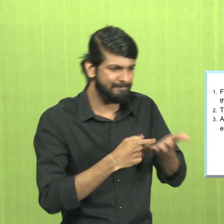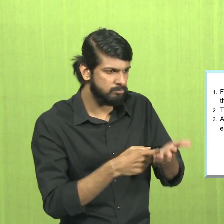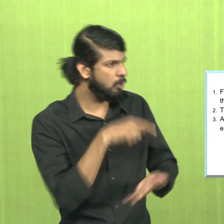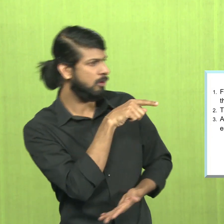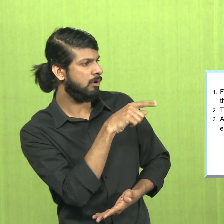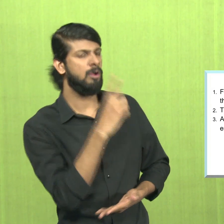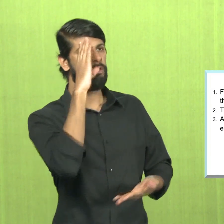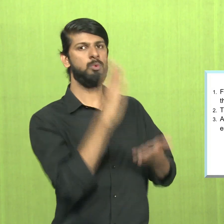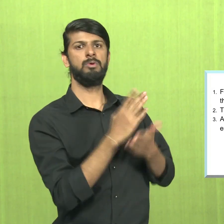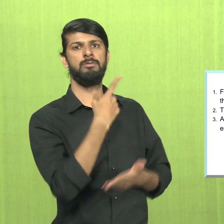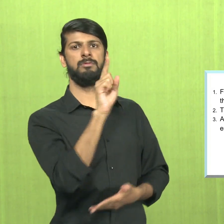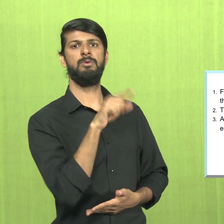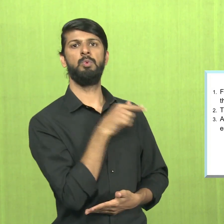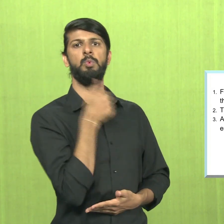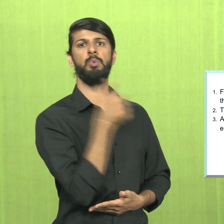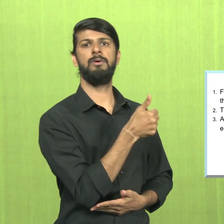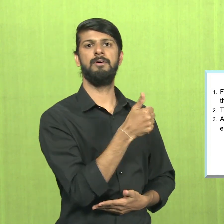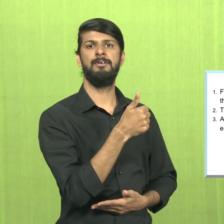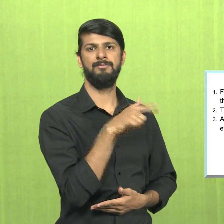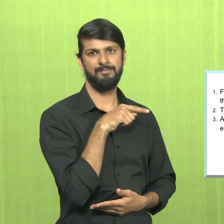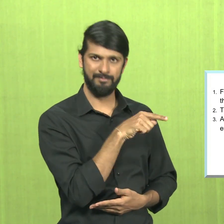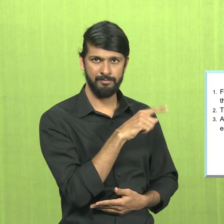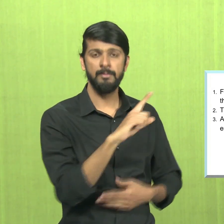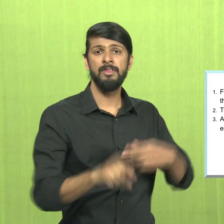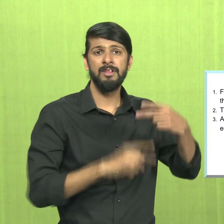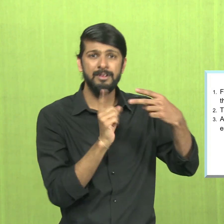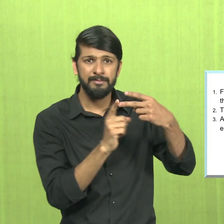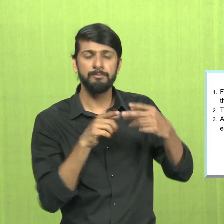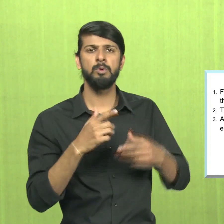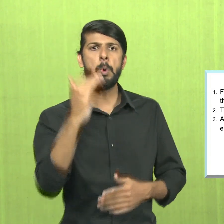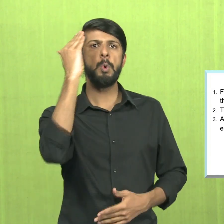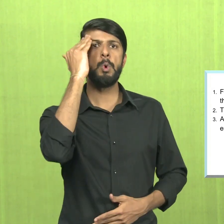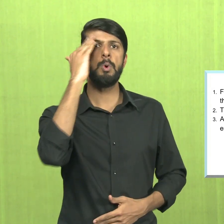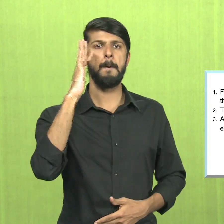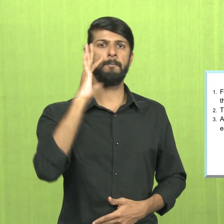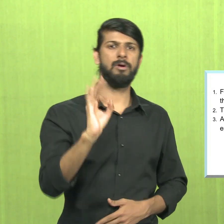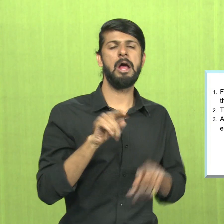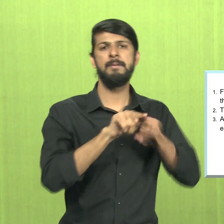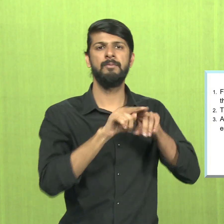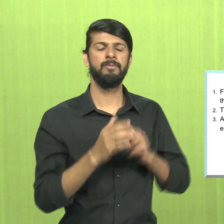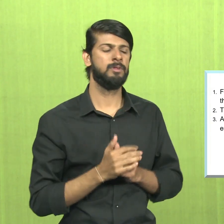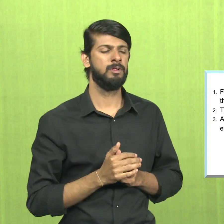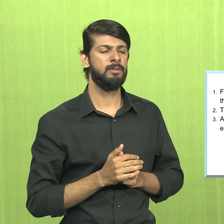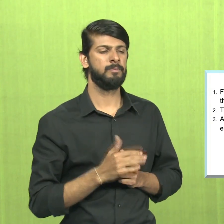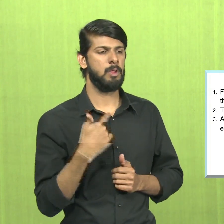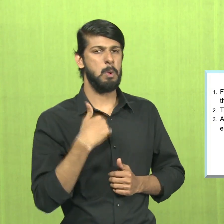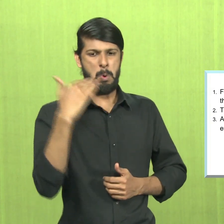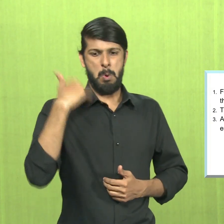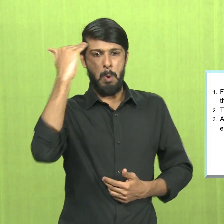में निकाल ले और ऑफ रिस्पेक्ट ऊ हु इज प्राइम मिनिस्टर ऑफ कुछ सेकंड इस